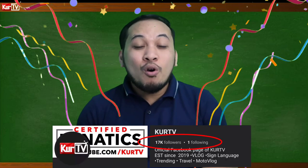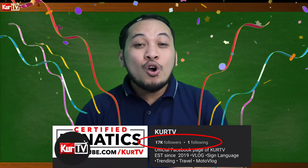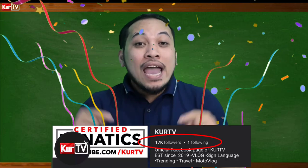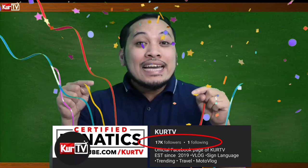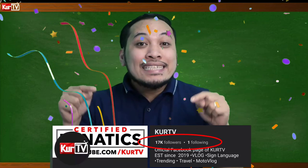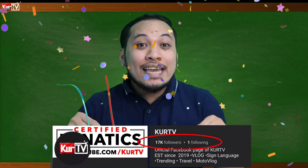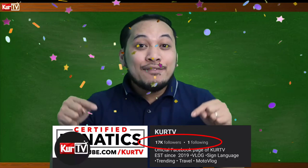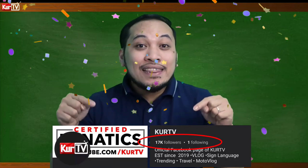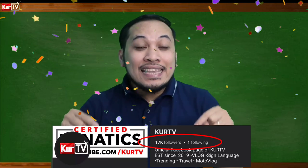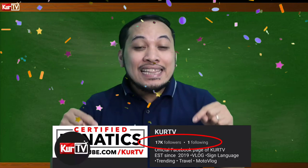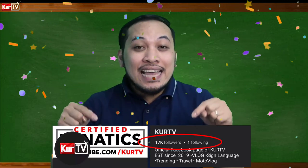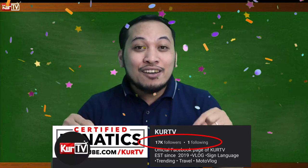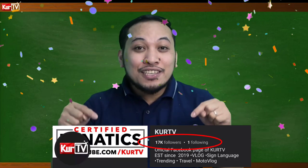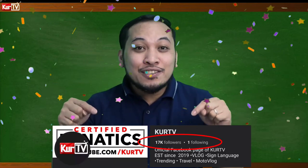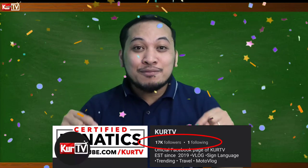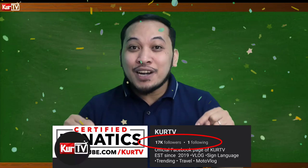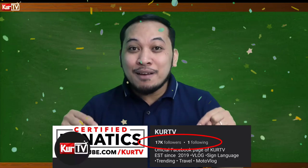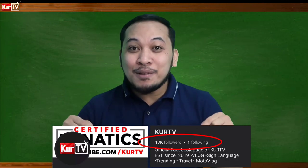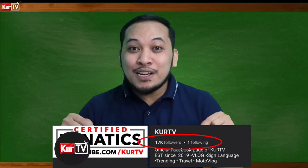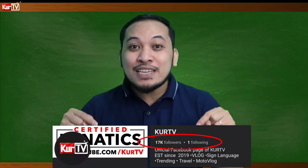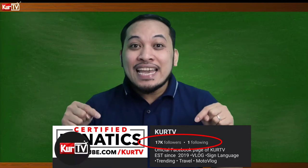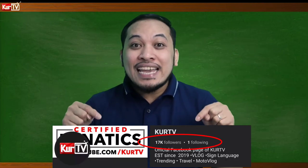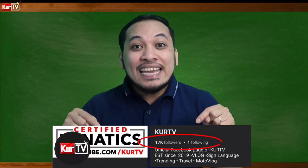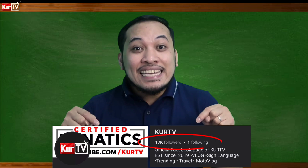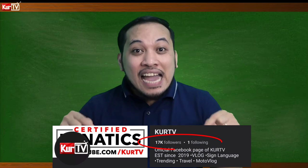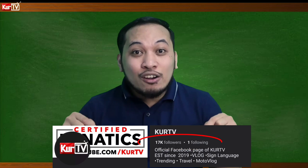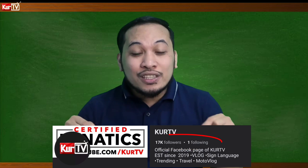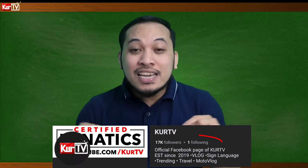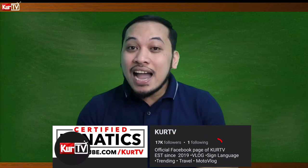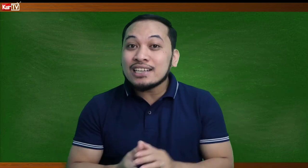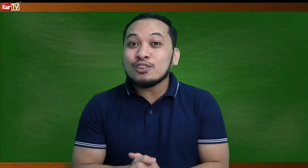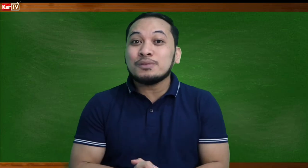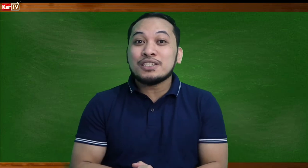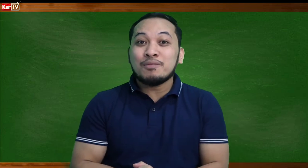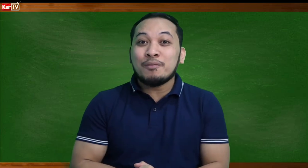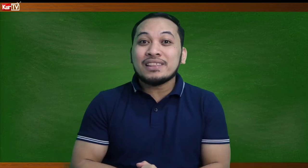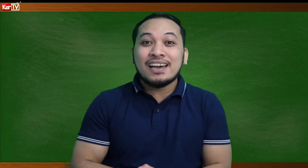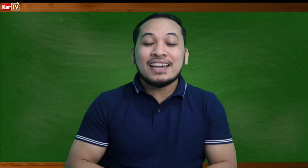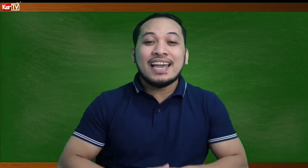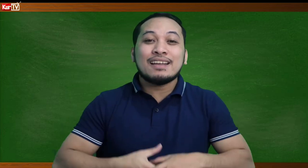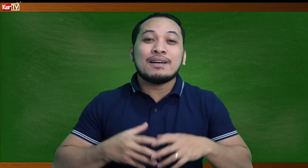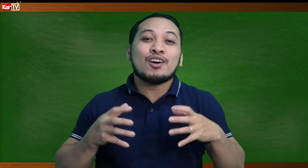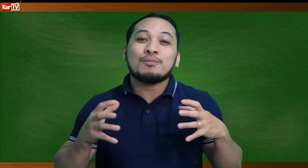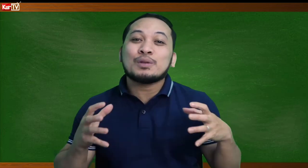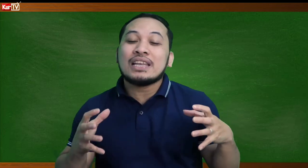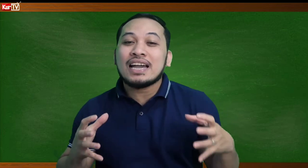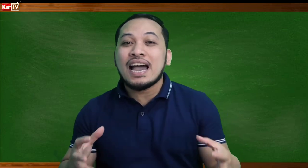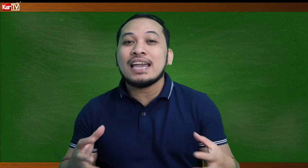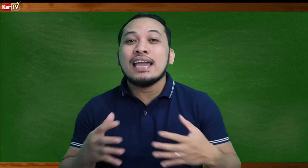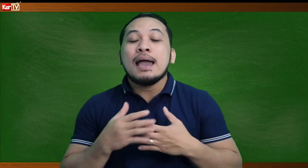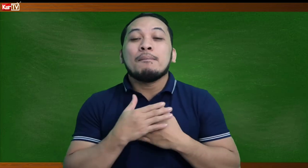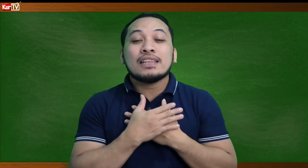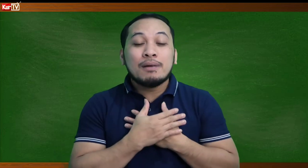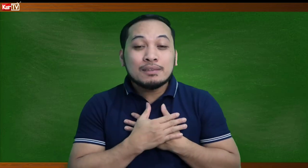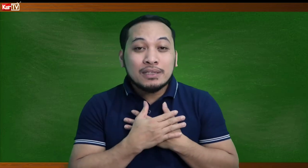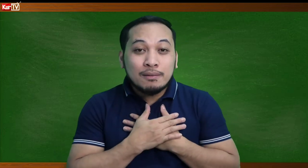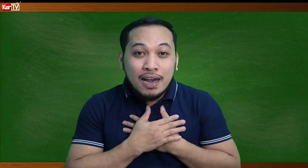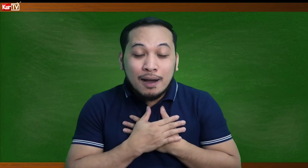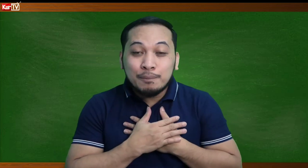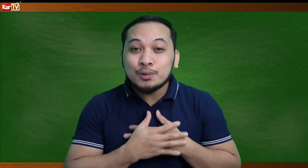pong 17,000 subscribers in counting as of this moment. Kaya naman ako po talaga ay matabang-mataba ang puso